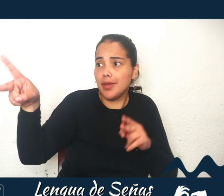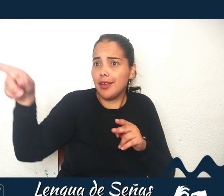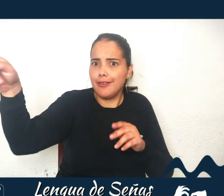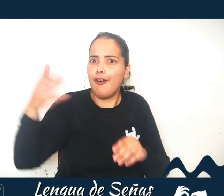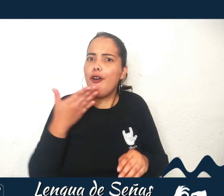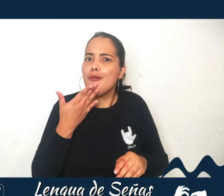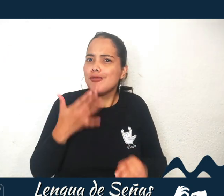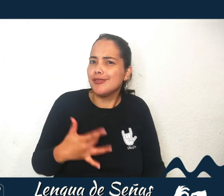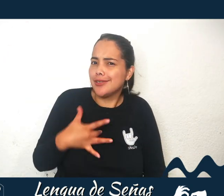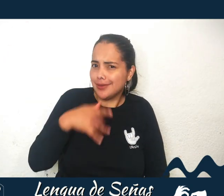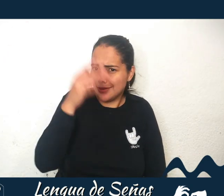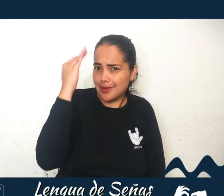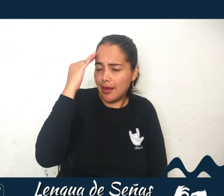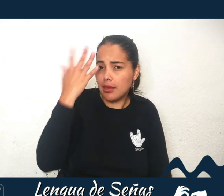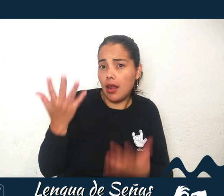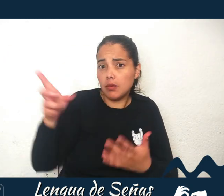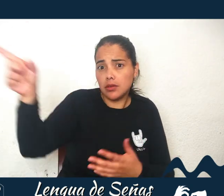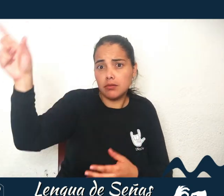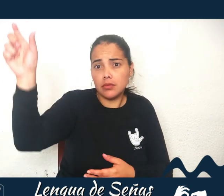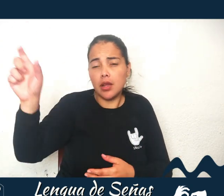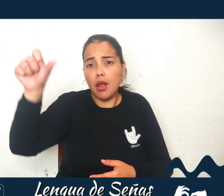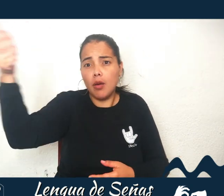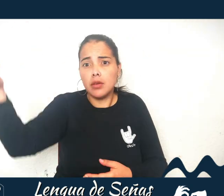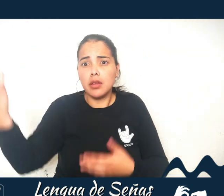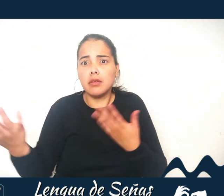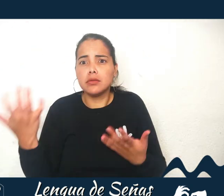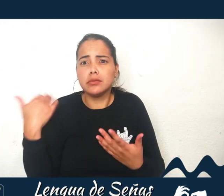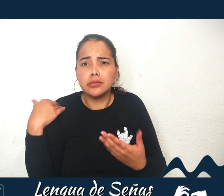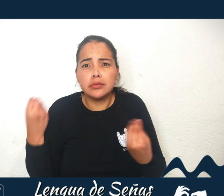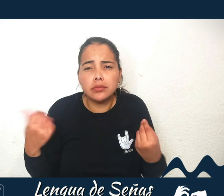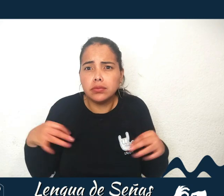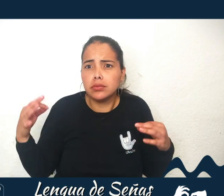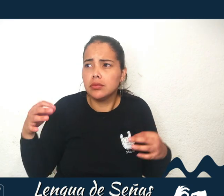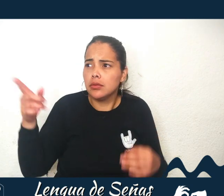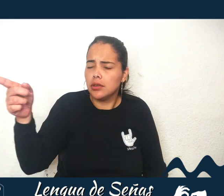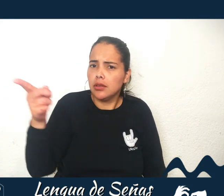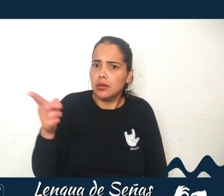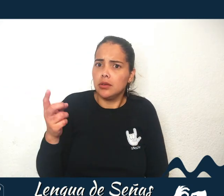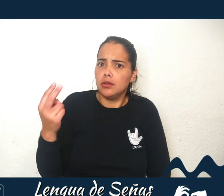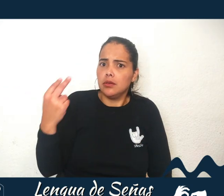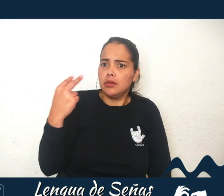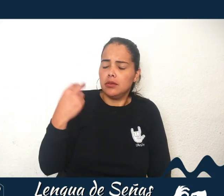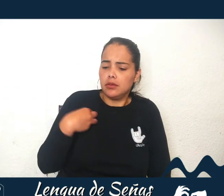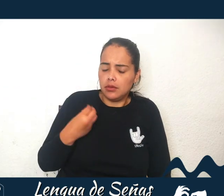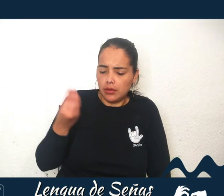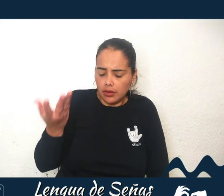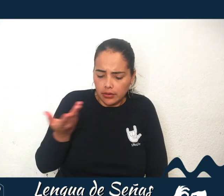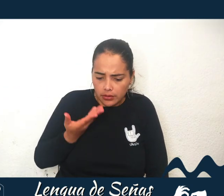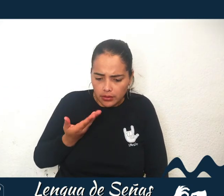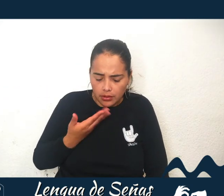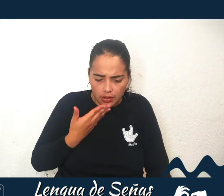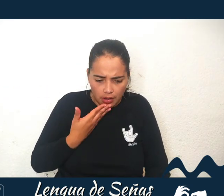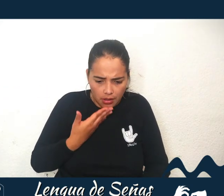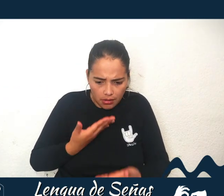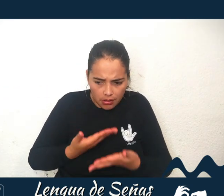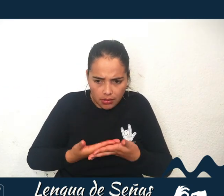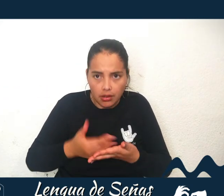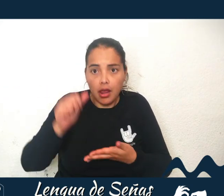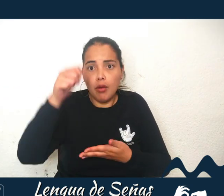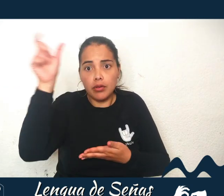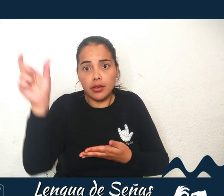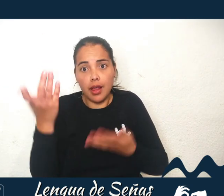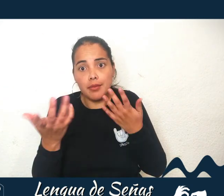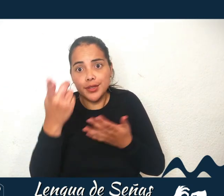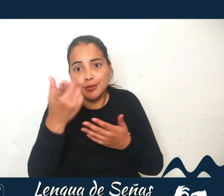recibe actúa, cómo percibe lo que está pasando y qué es lo que hace? El dar, como Pablo nos dice en